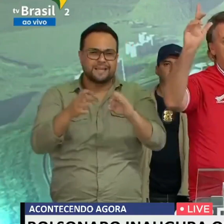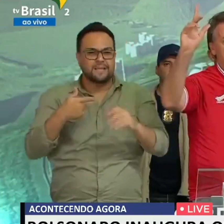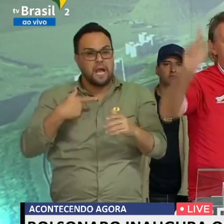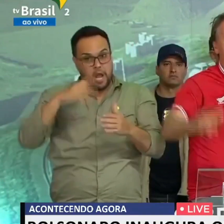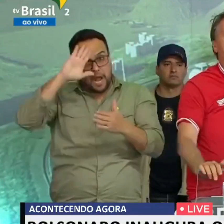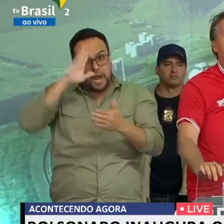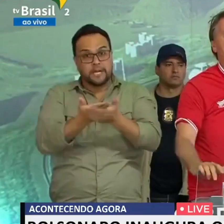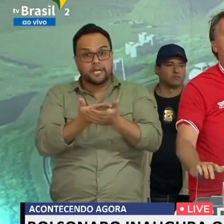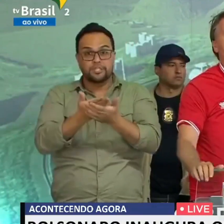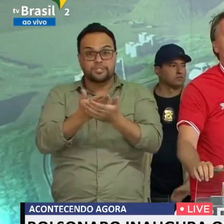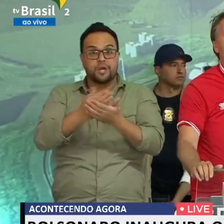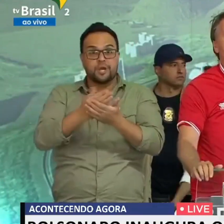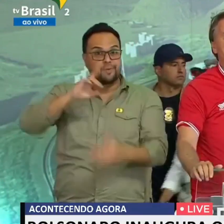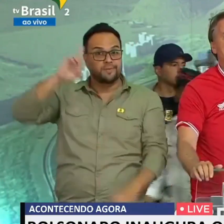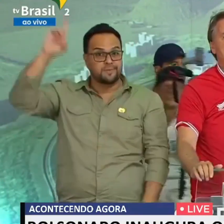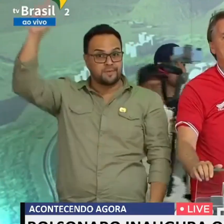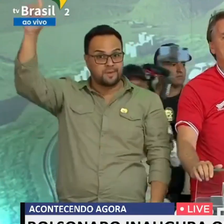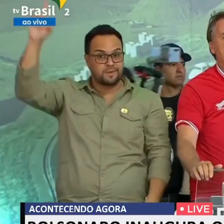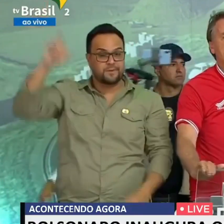Acreditando nele,